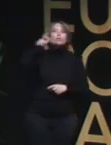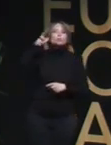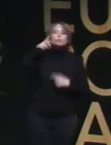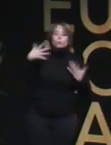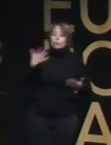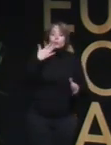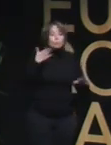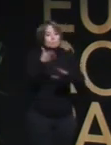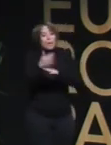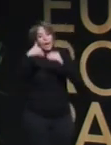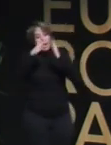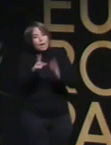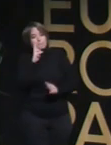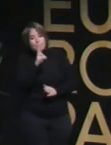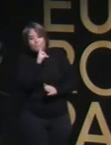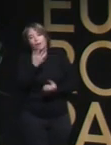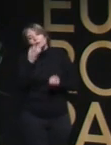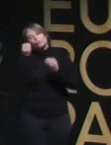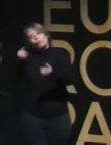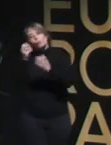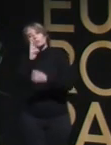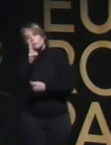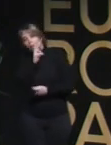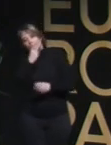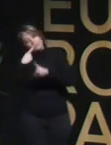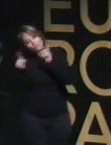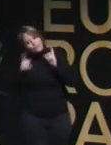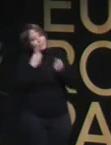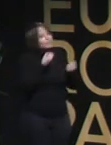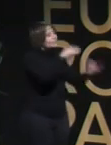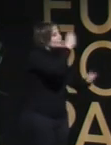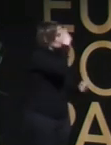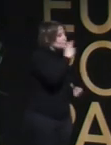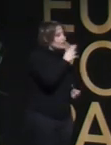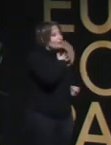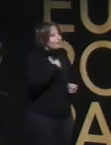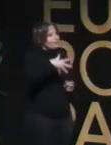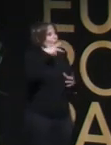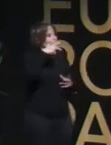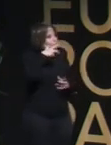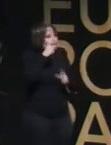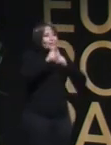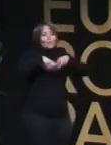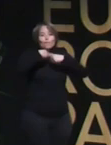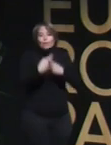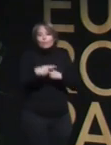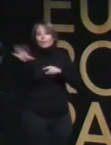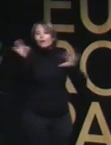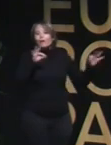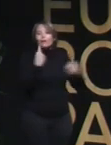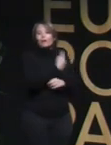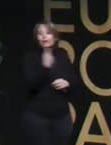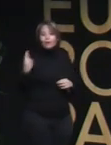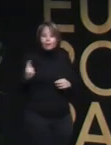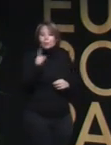va a casa de la madre, habla el discurso que la madre necesita escuchar, y cuando va a casa del padre, le habla del discurso que el padre quiere escuchar, y la familia de origen de cada uno de ellos. Pero no